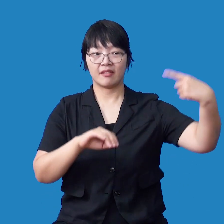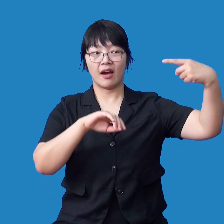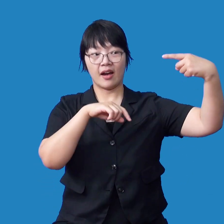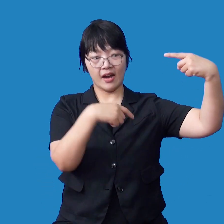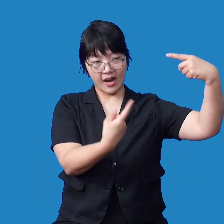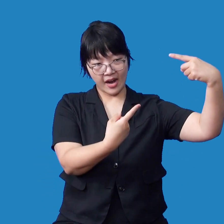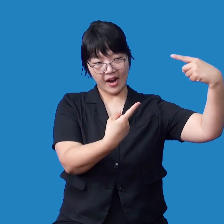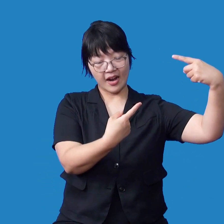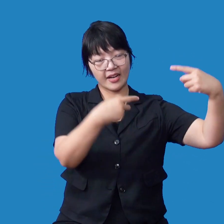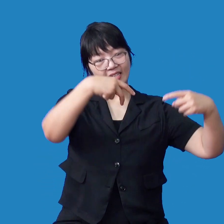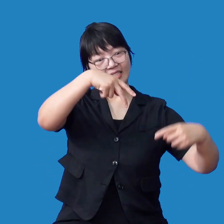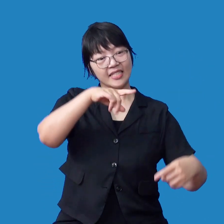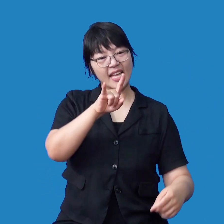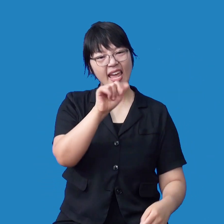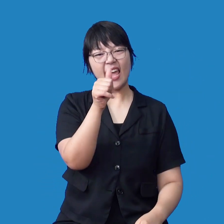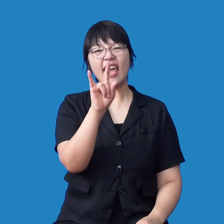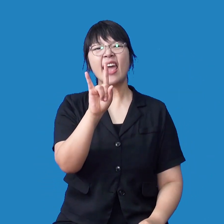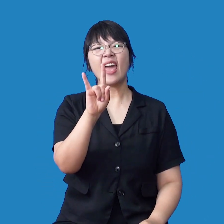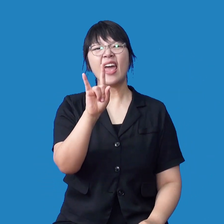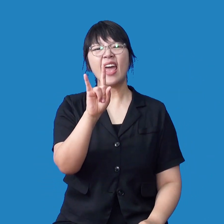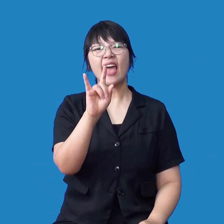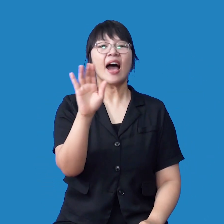별명이 있어요. 새해라는 절기를